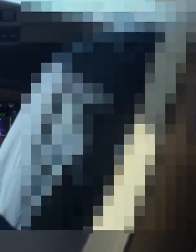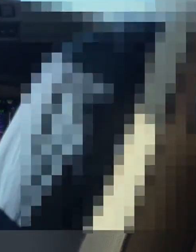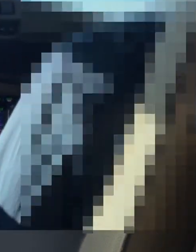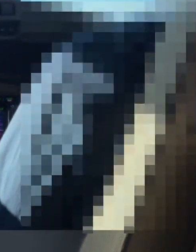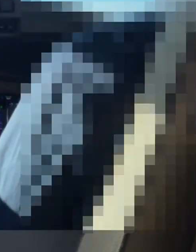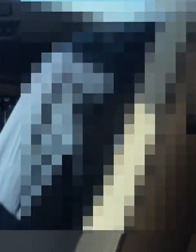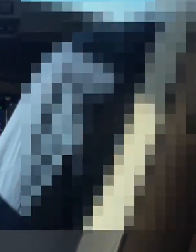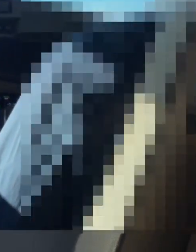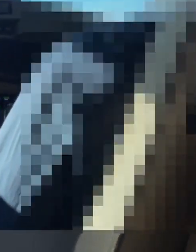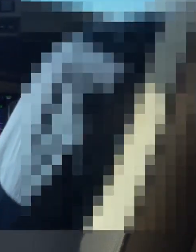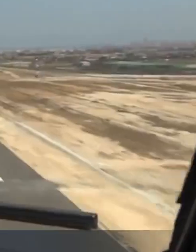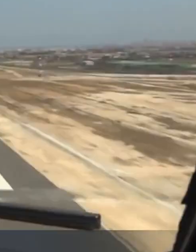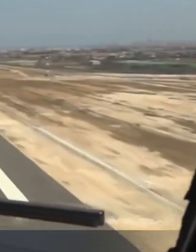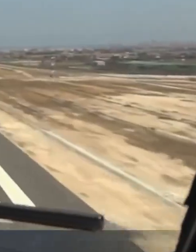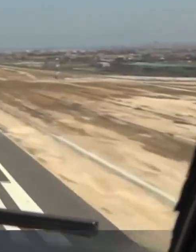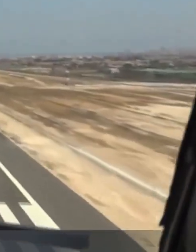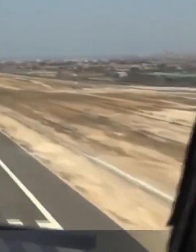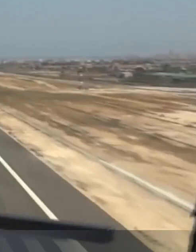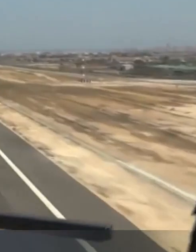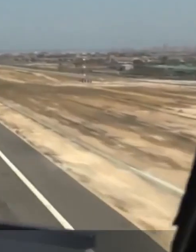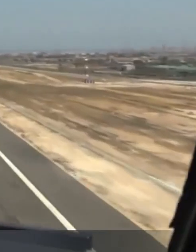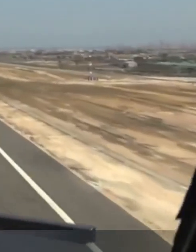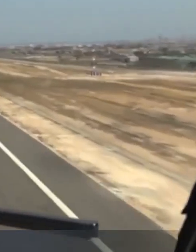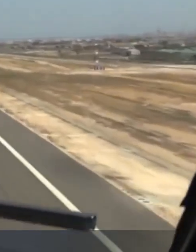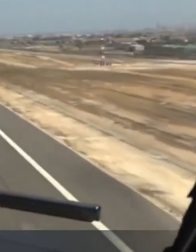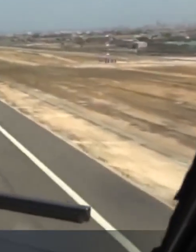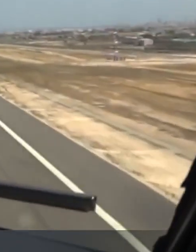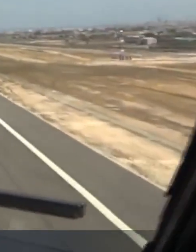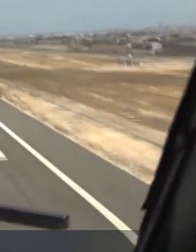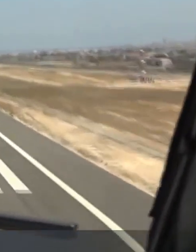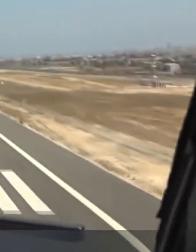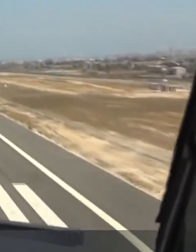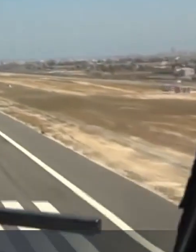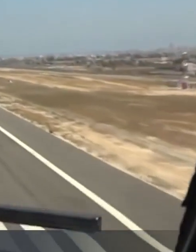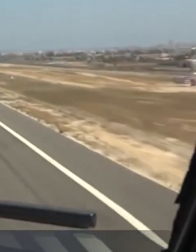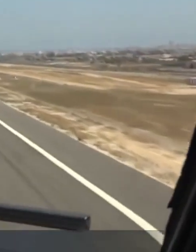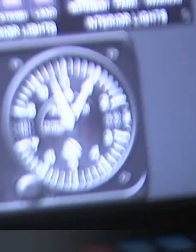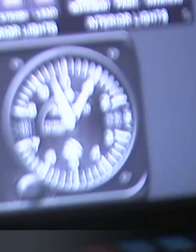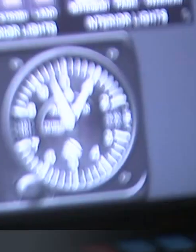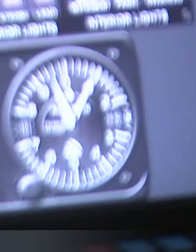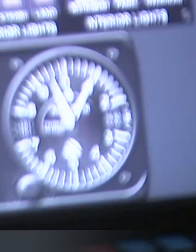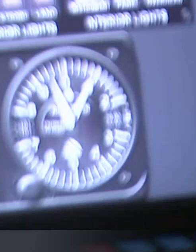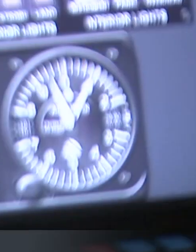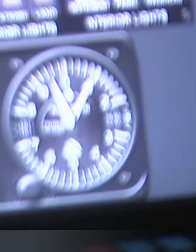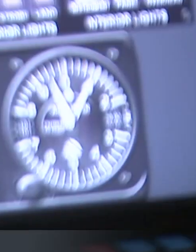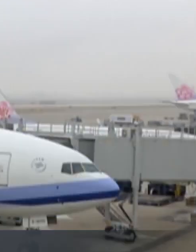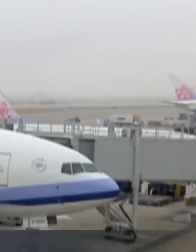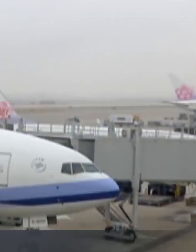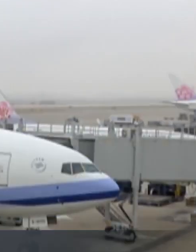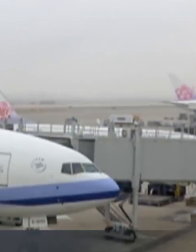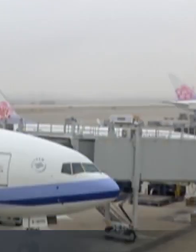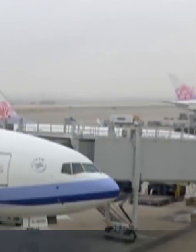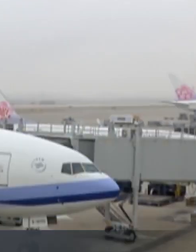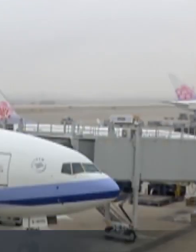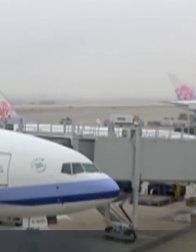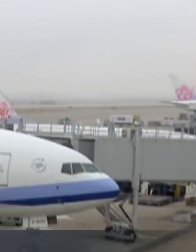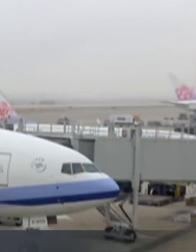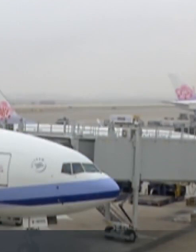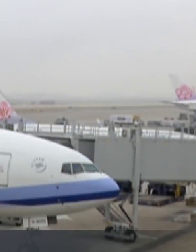以一家为原则，国籍航空机组员防疫宿舍则由民航局来规划专责防疫旅宿，暂定由诺富